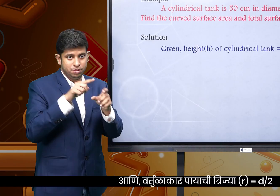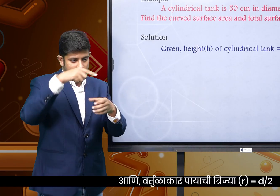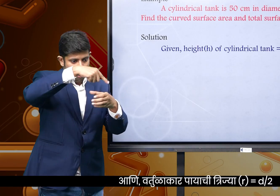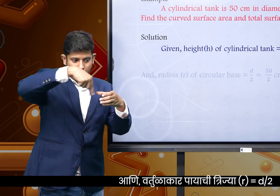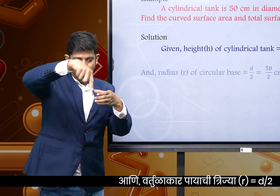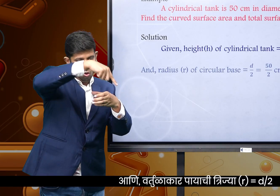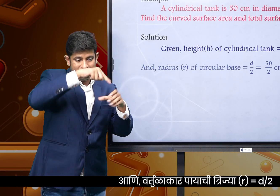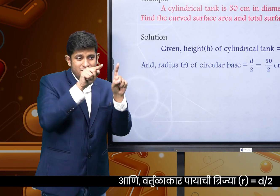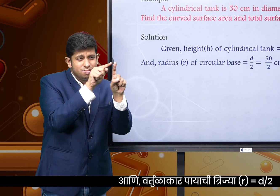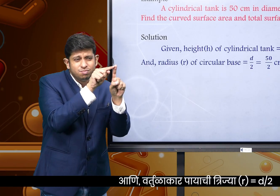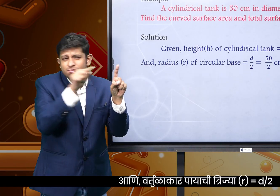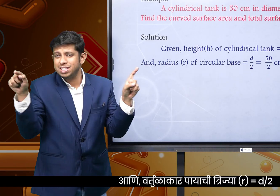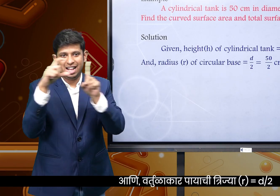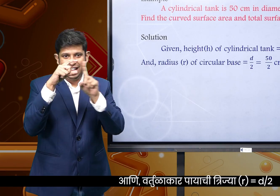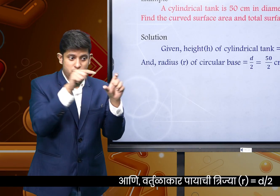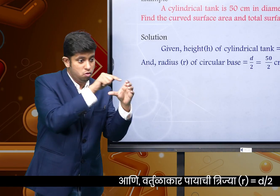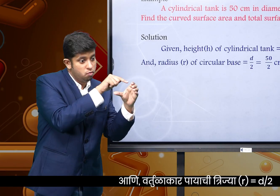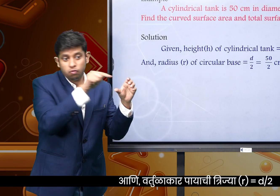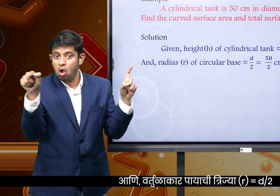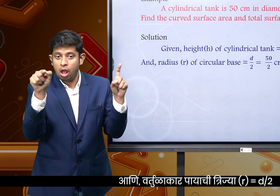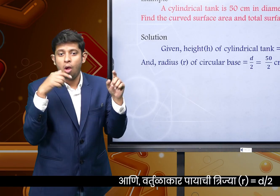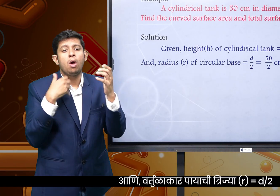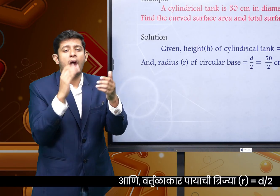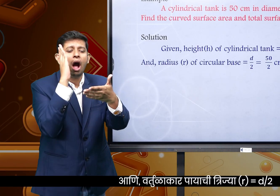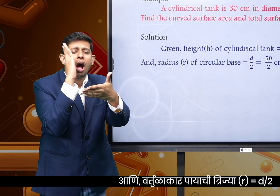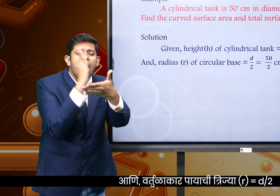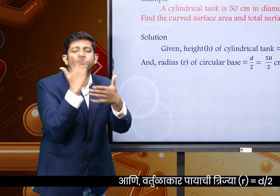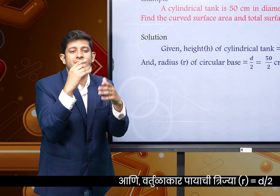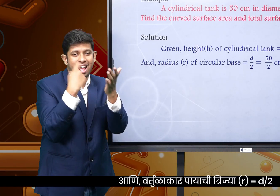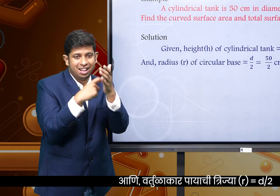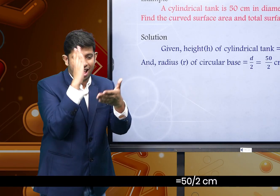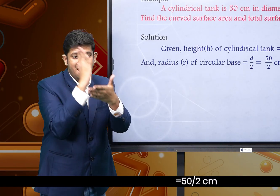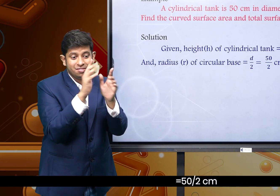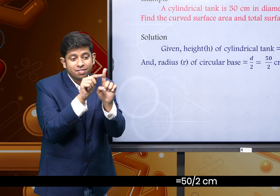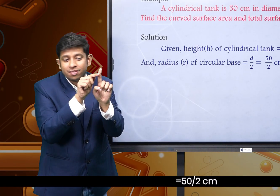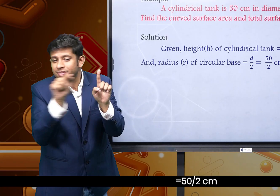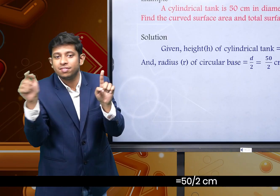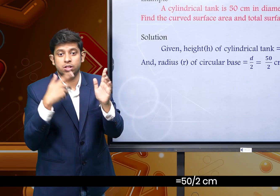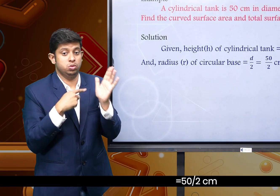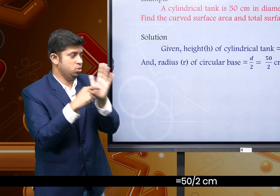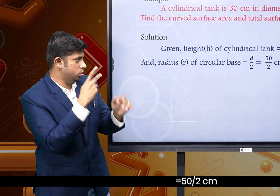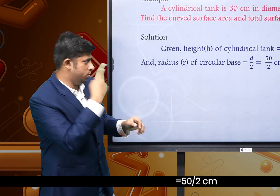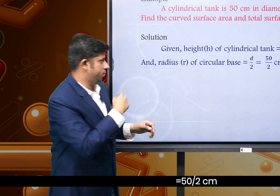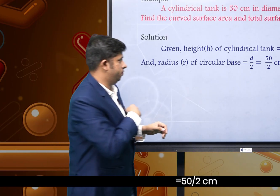आणि वर्तुळाकार पायाची त्रिज्या r बरोबर d/2 बरोबर 50/2